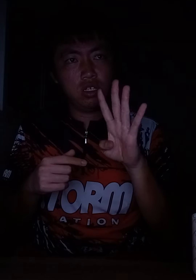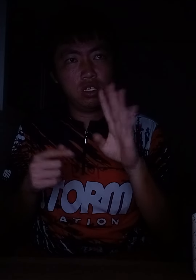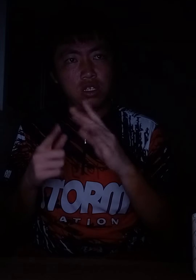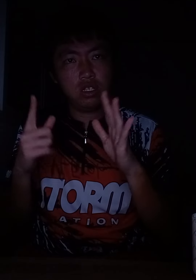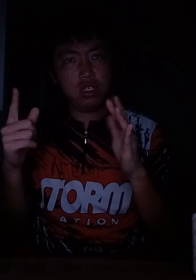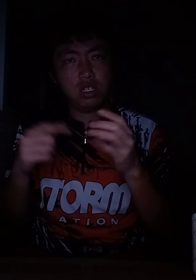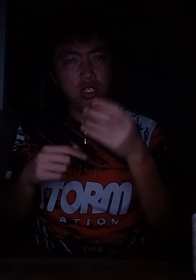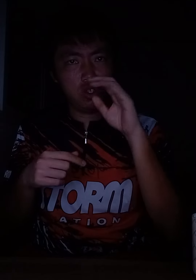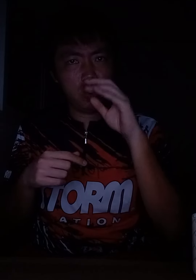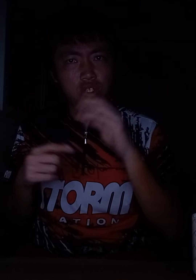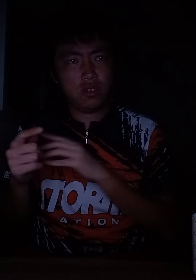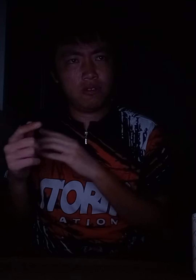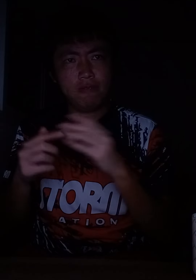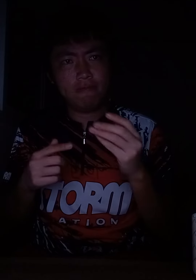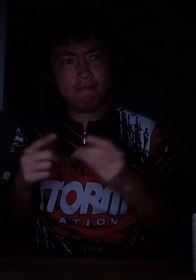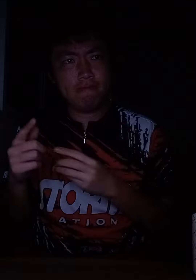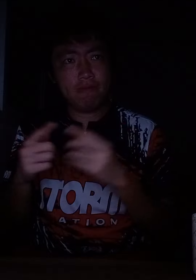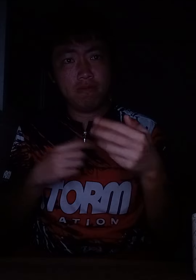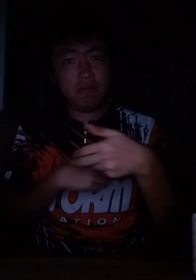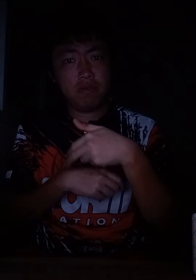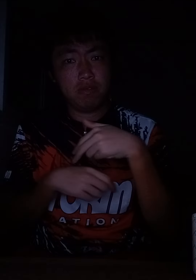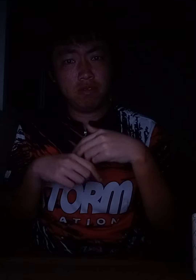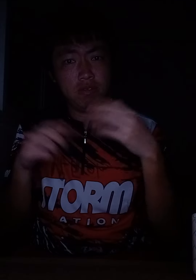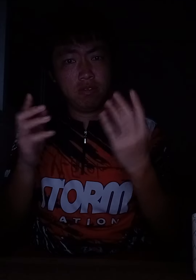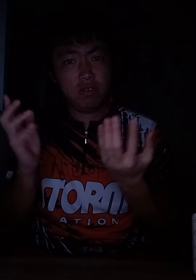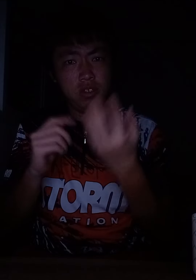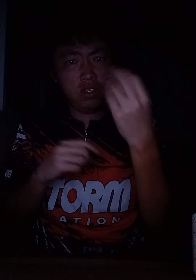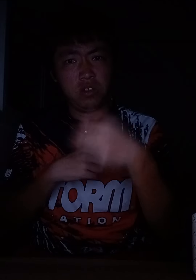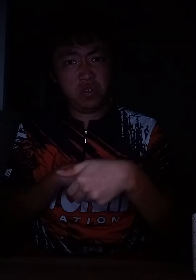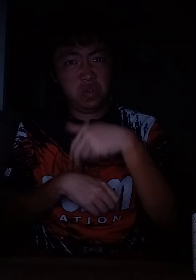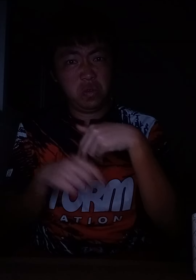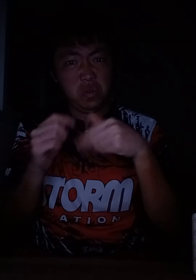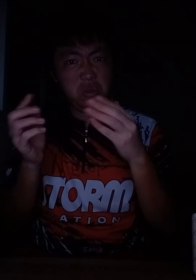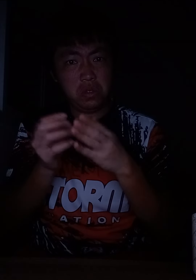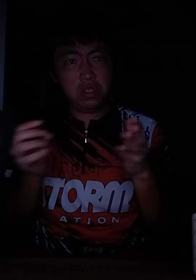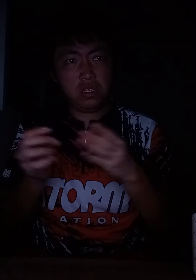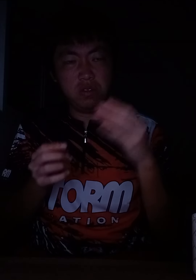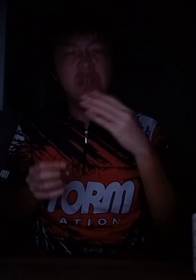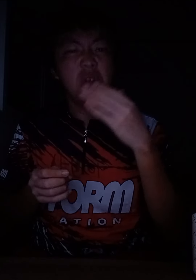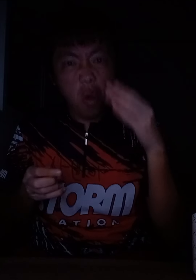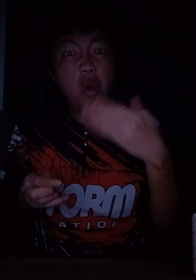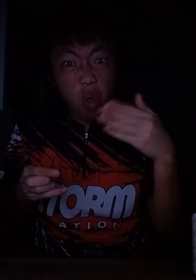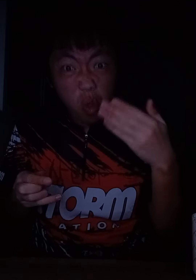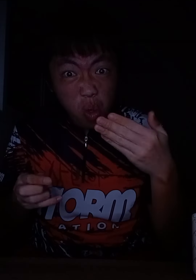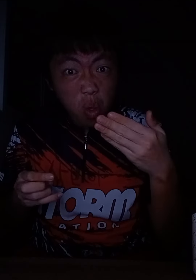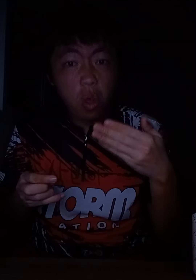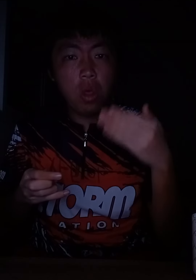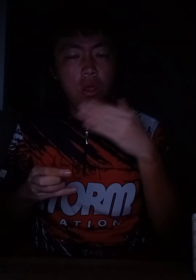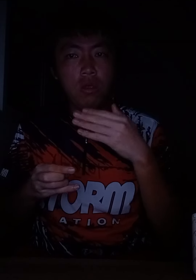7병을 마시고 전철을 탔는데 결국은 전철을 타고 오면서 바닥에 계속 침을 뱉으니까 이 청소하는